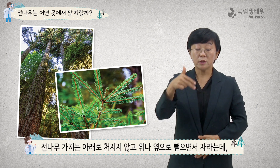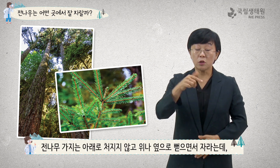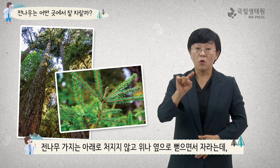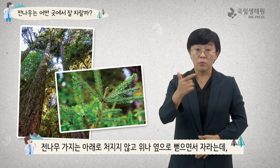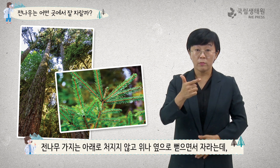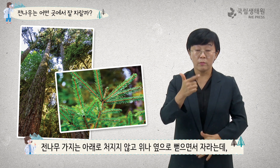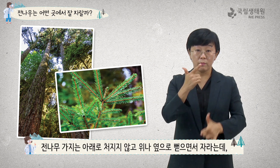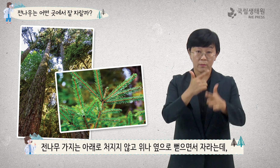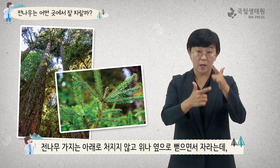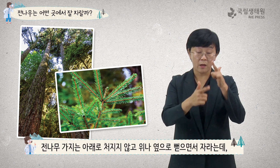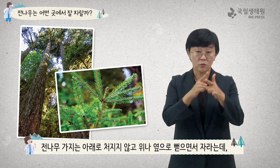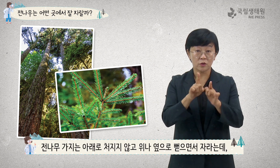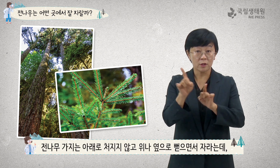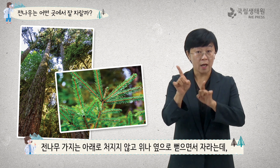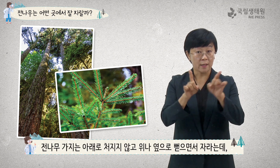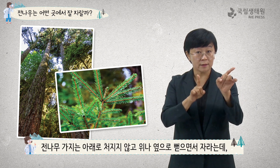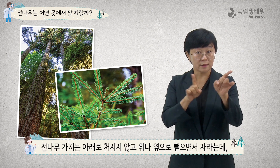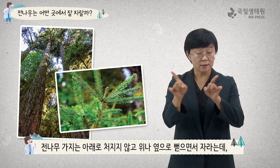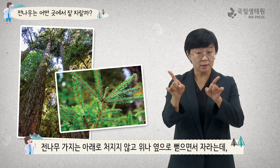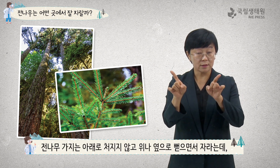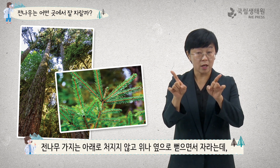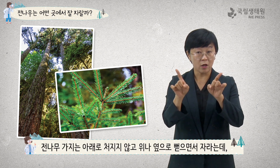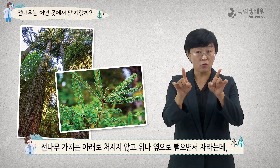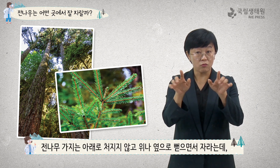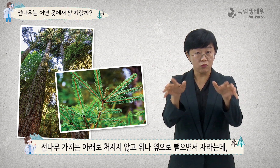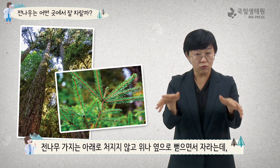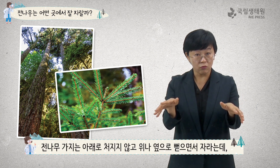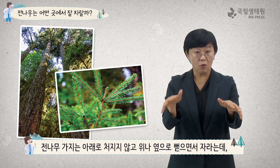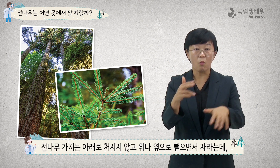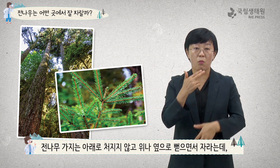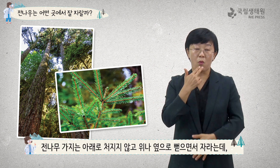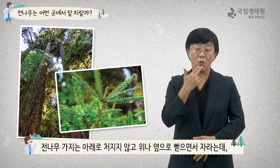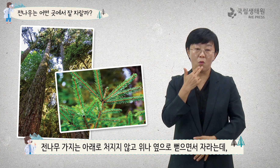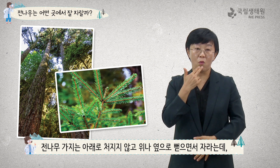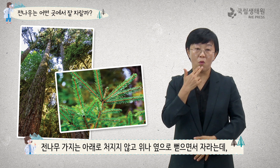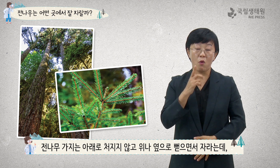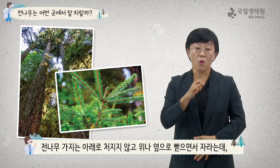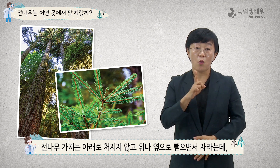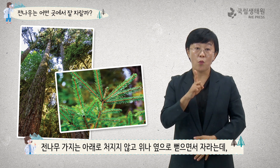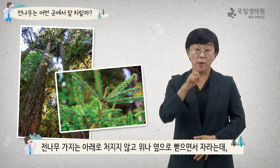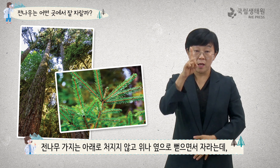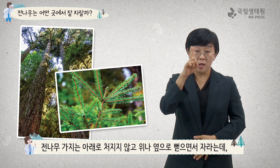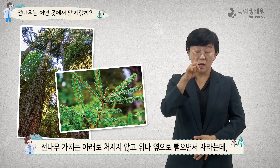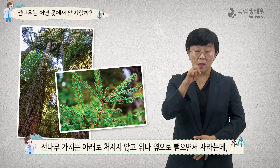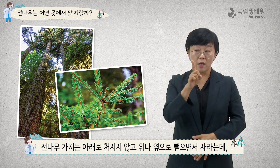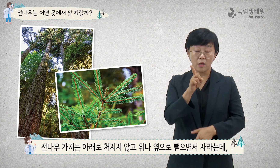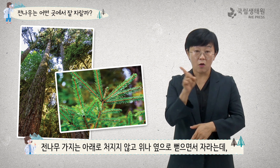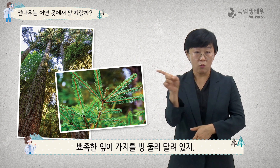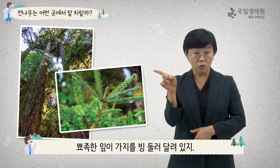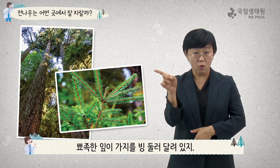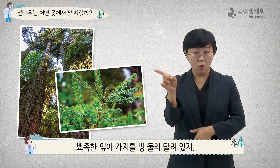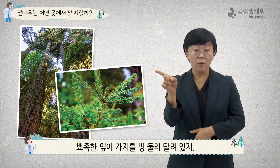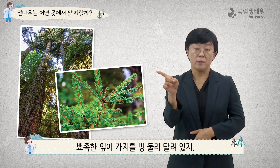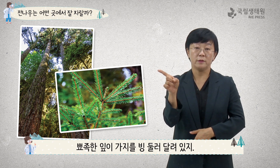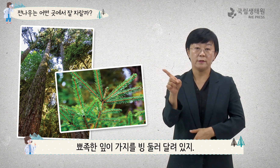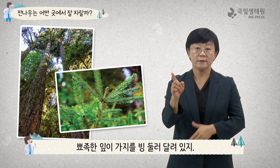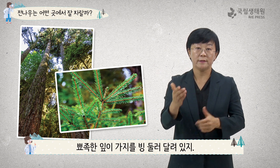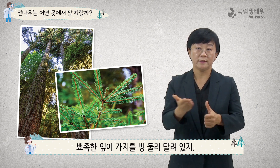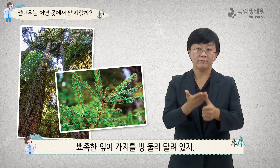전나무 가지는 아래로 처지지 않고 위나 옆으로 뻗으면서 자라는데 뾰족한 잎이